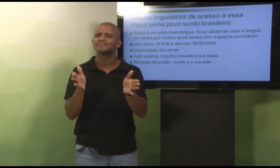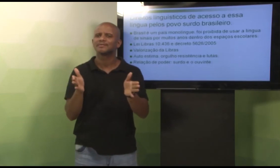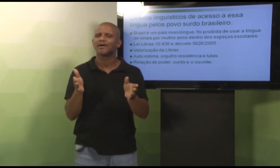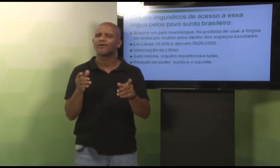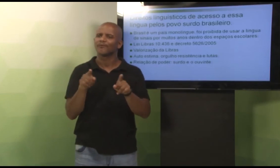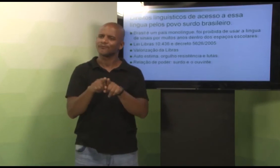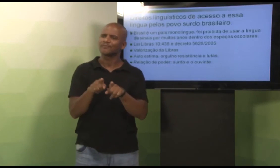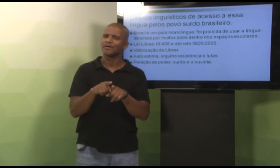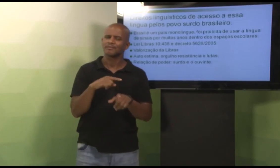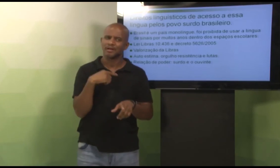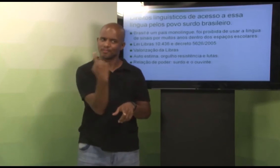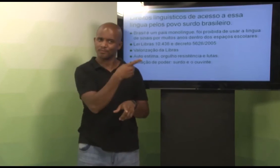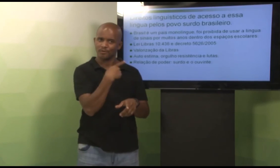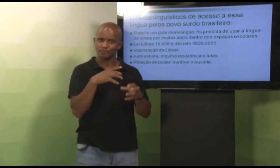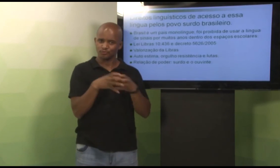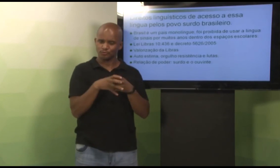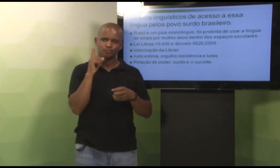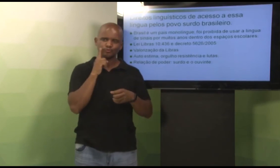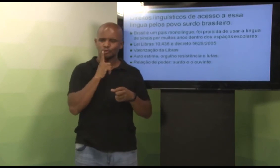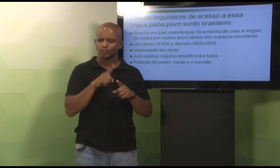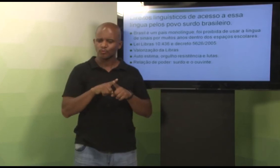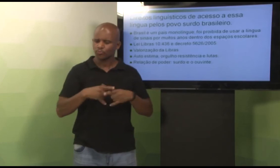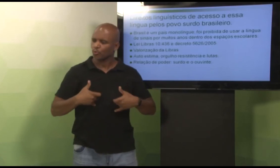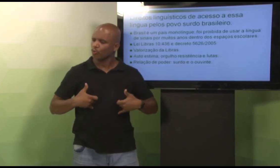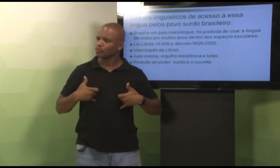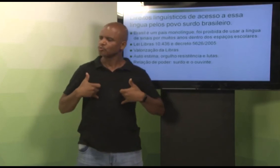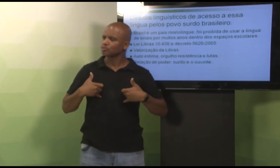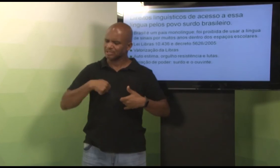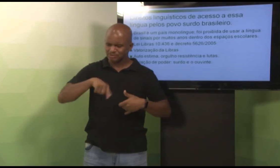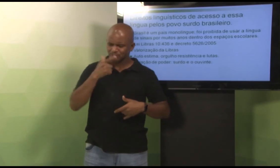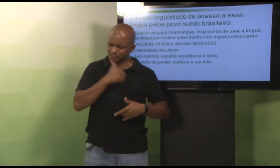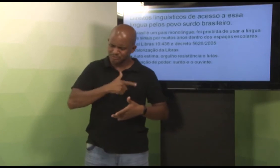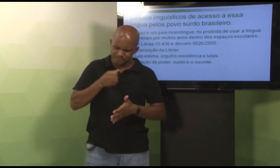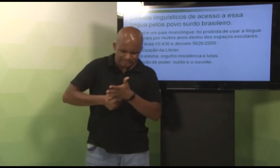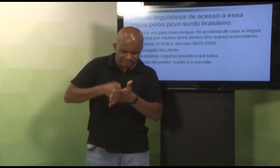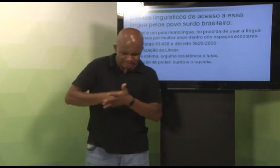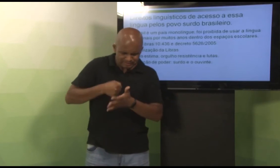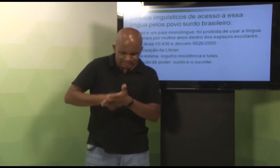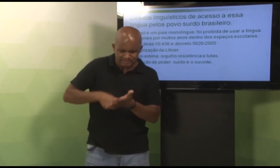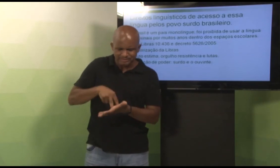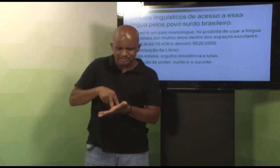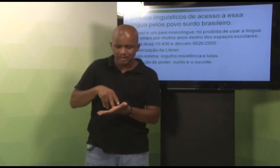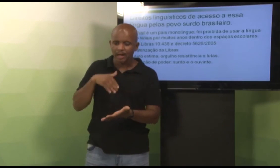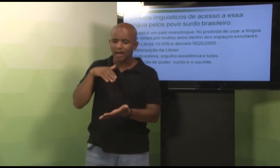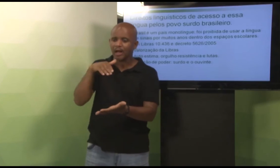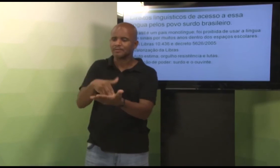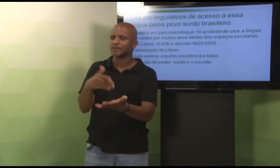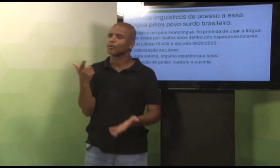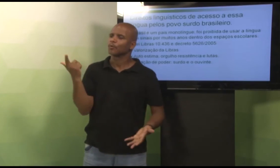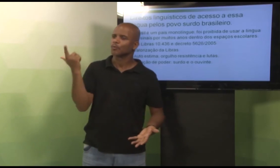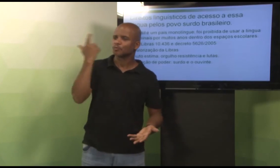Então, isso é o início da acessibilidade. Então, a comunidade surda se orgulha dessas